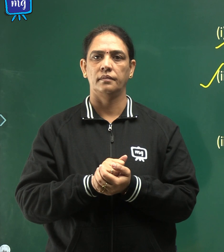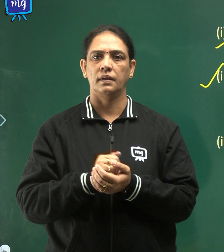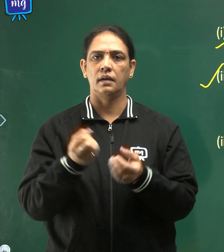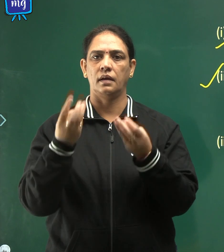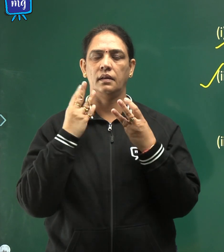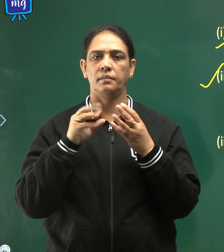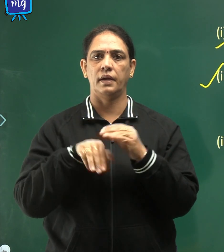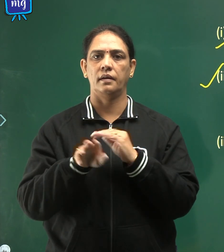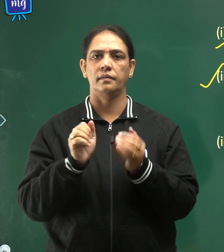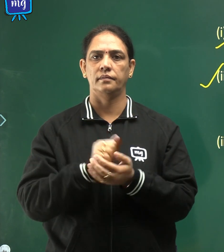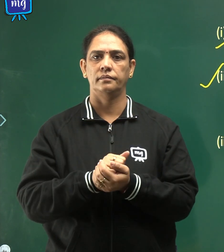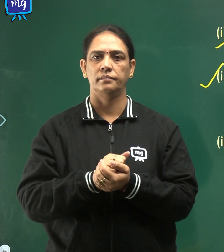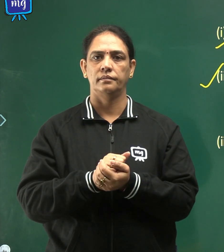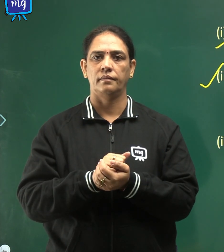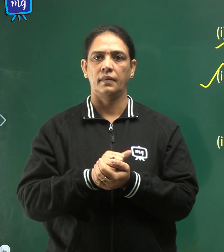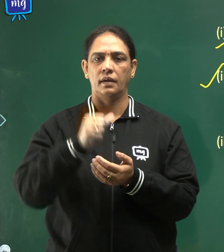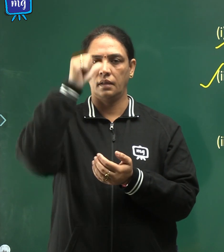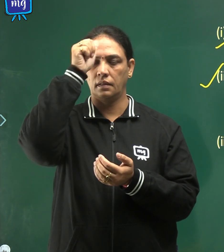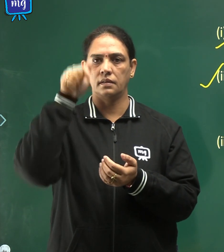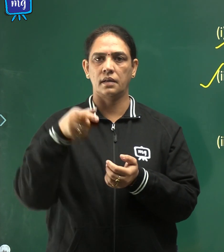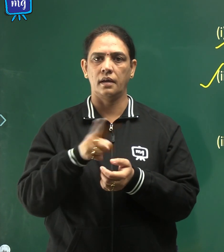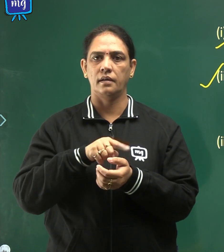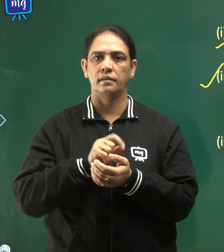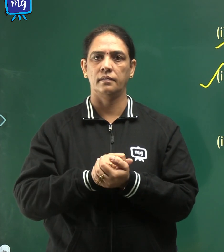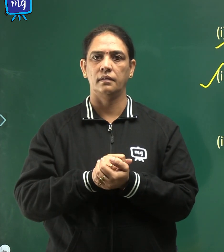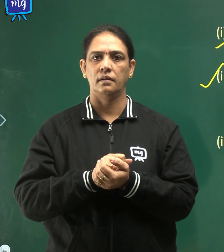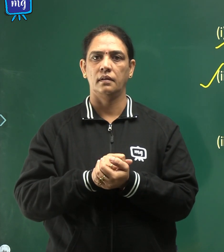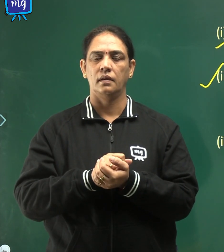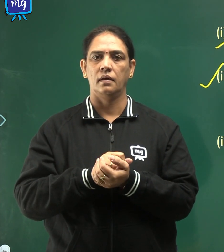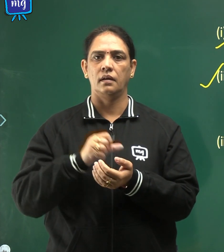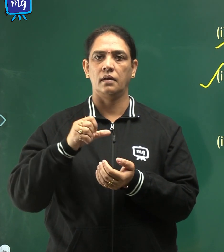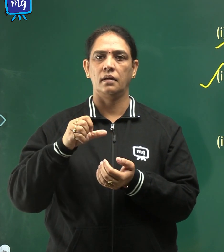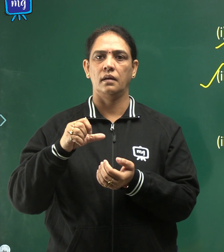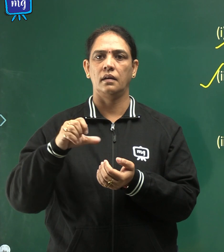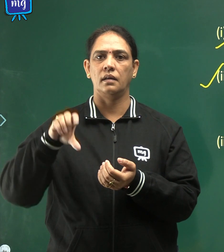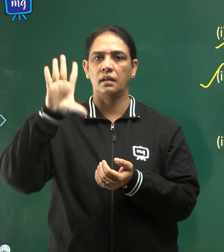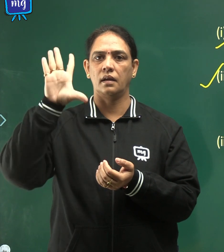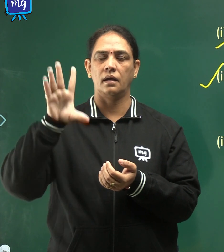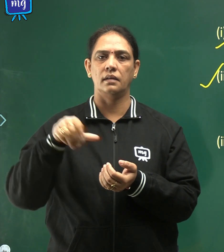गणित में हिंदी से कितने अधिक